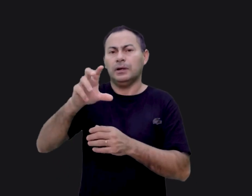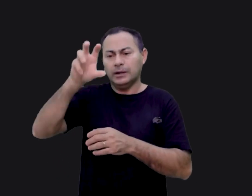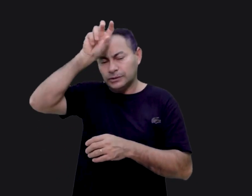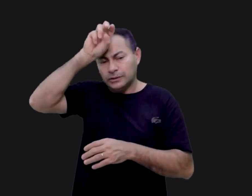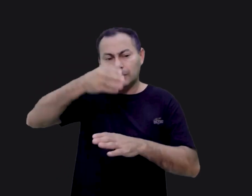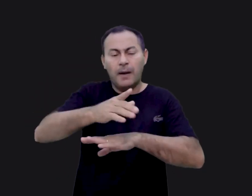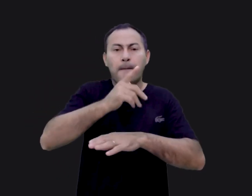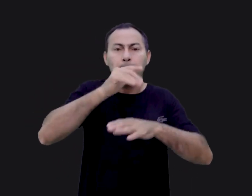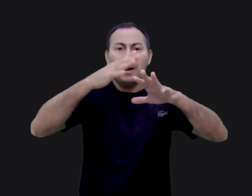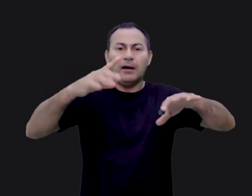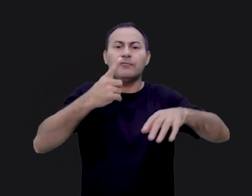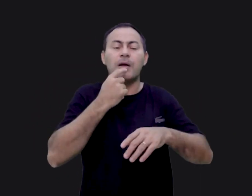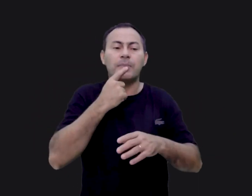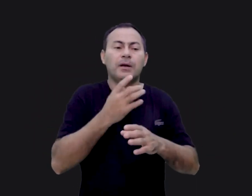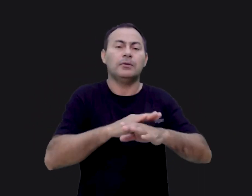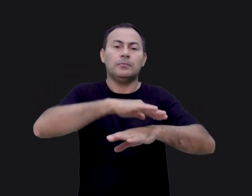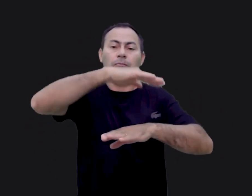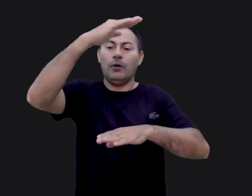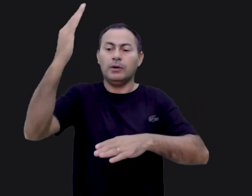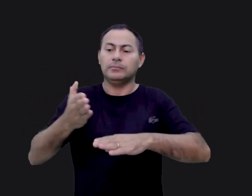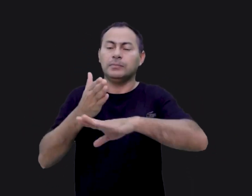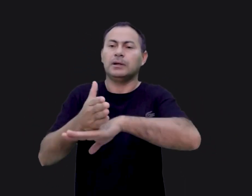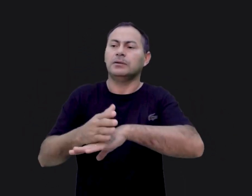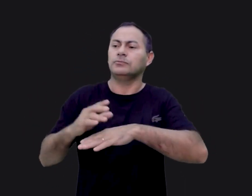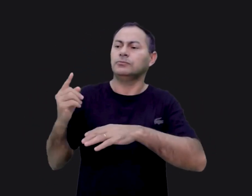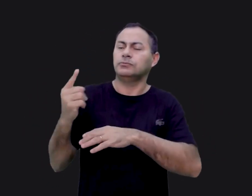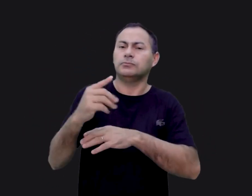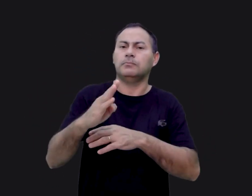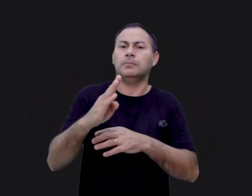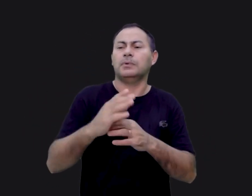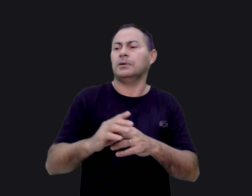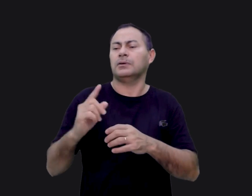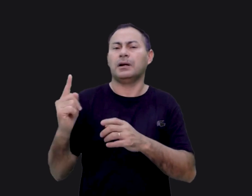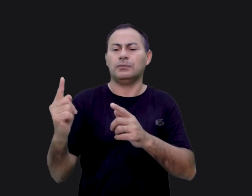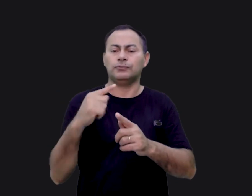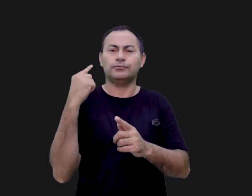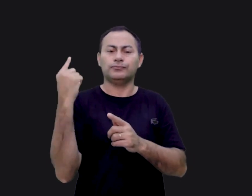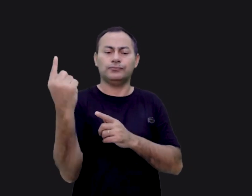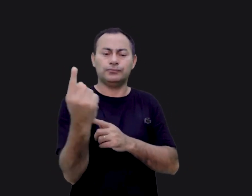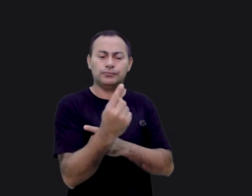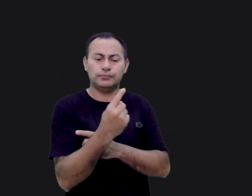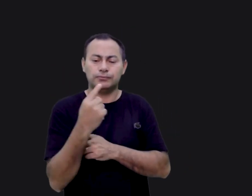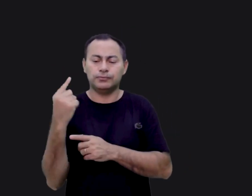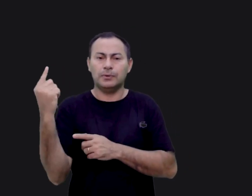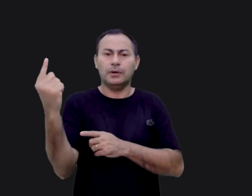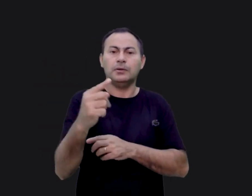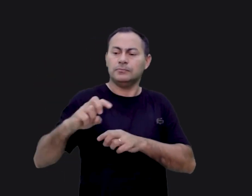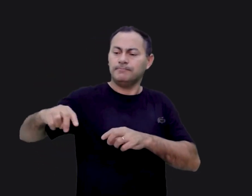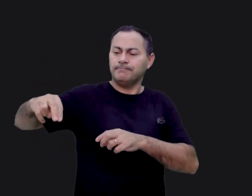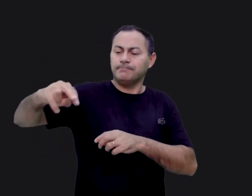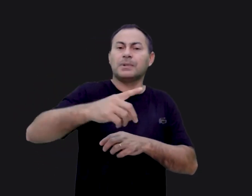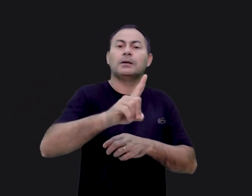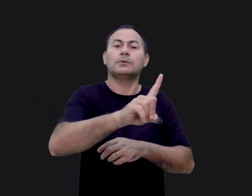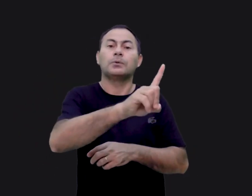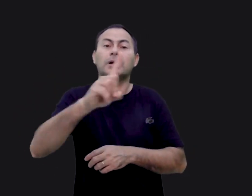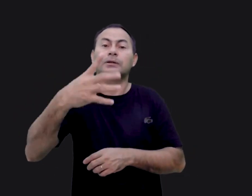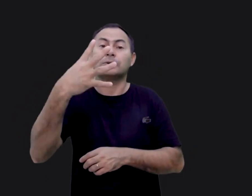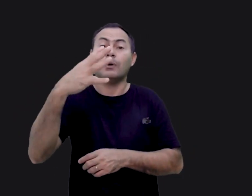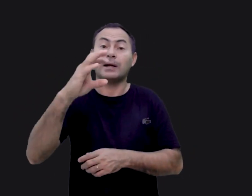Mar Vermelho, desceram o Monte Sinai, depois foram para Cades Barneia e só andaram em círculos durante 40 anos. No